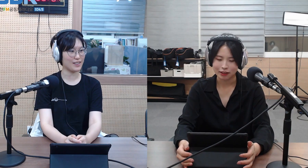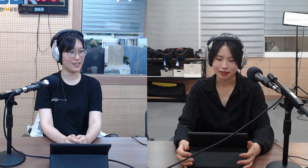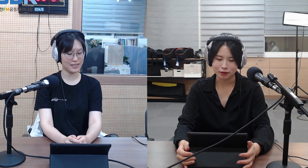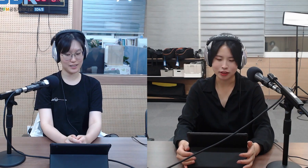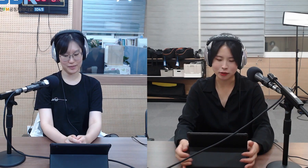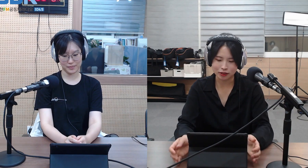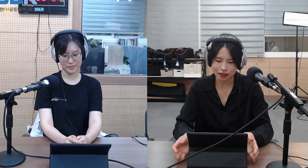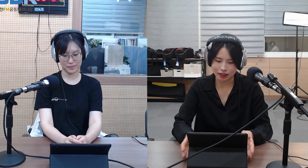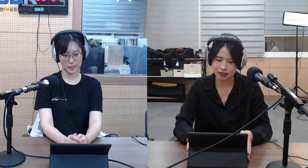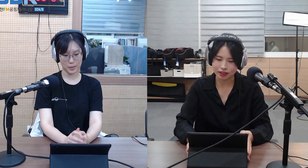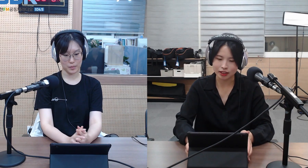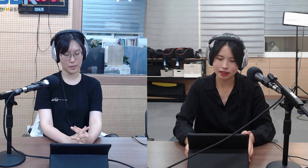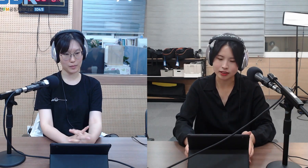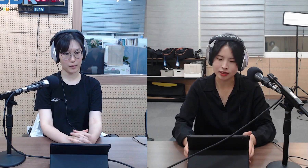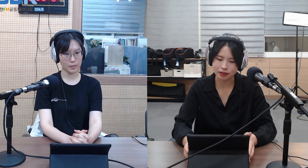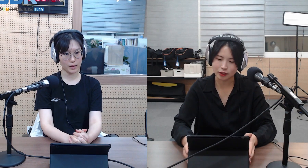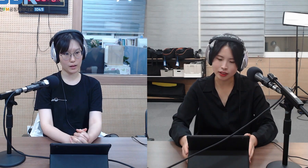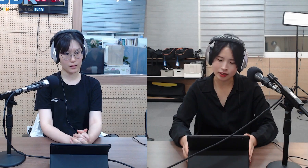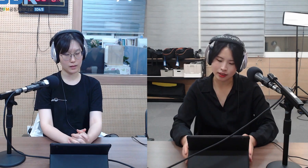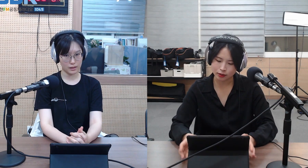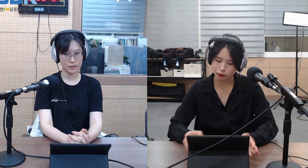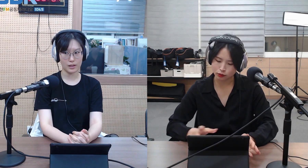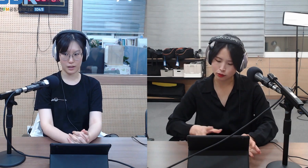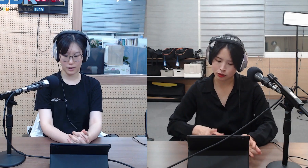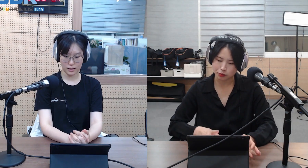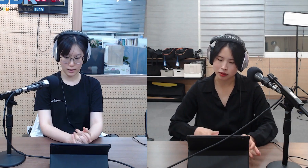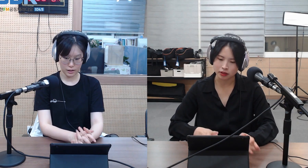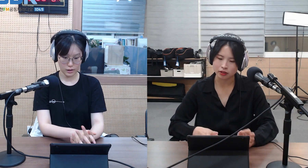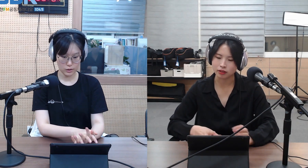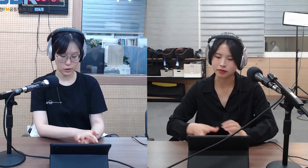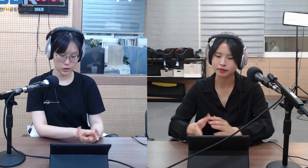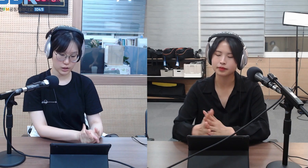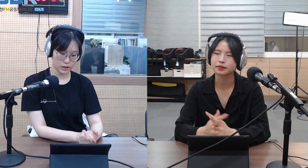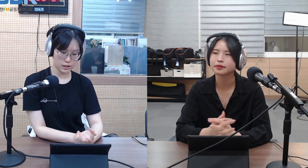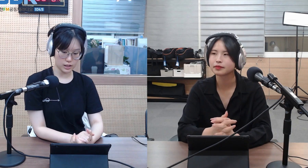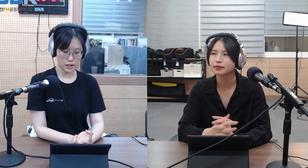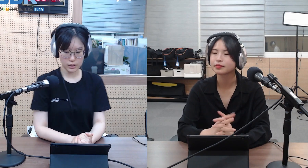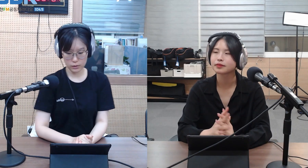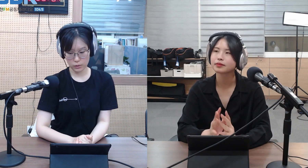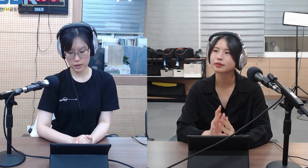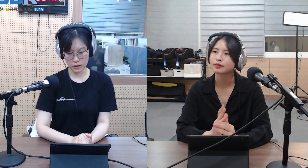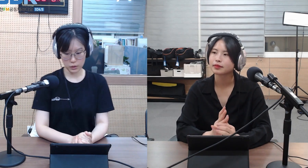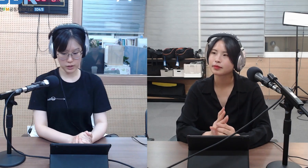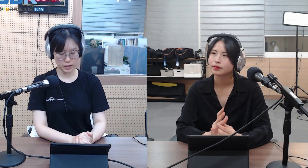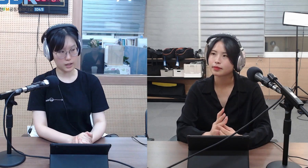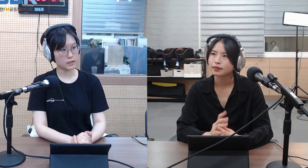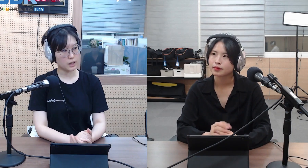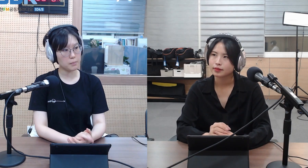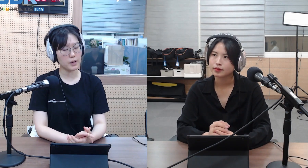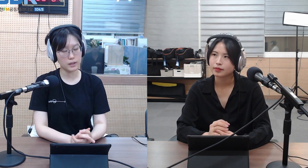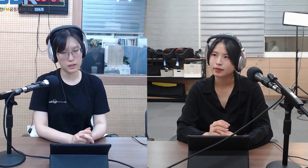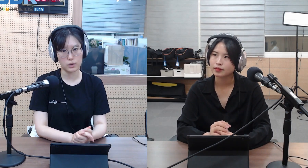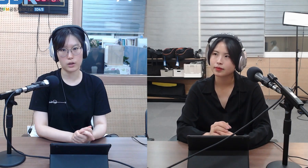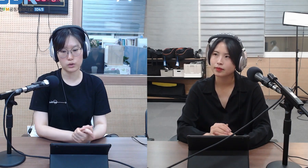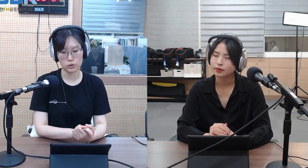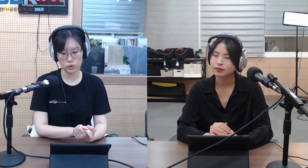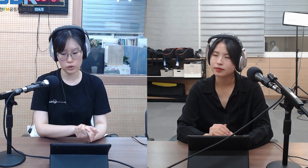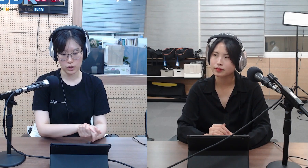그동안 어떻게 지냈는지 근황을 좀 묻고 싶어요. 저는 이제 일하는 곳에서 진행하는 캠페인이 있어가지고